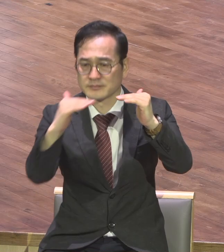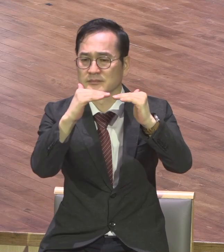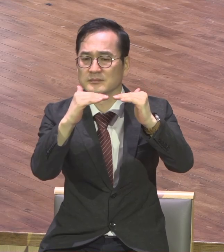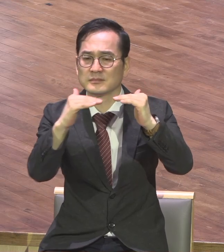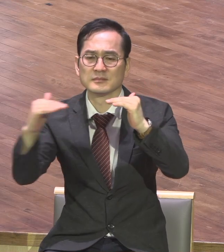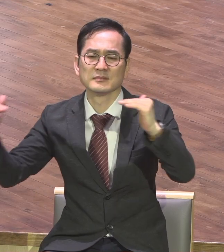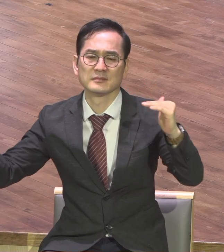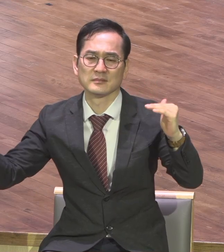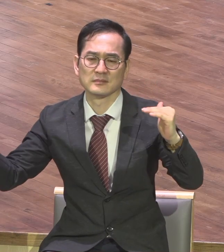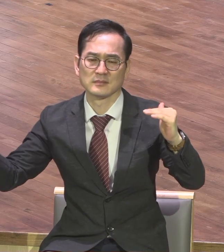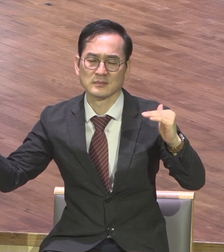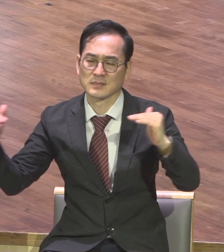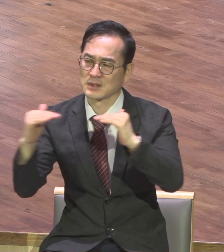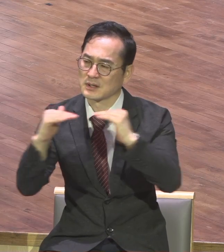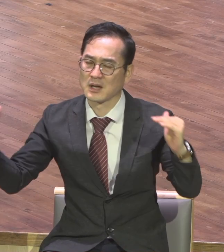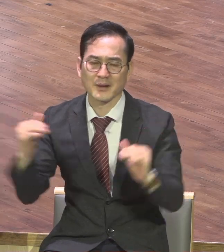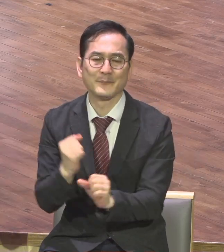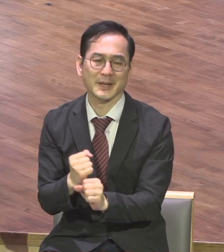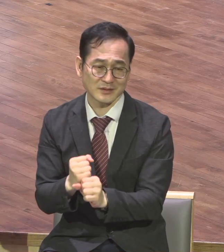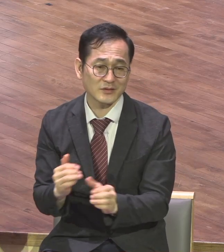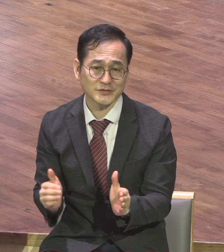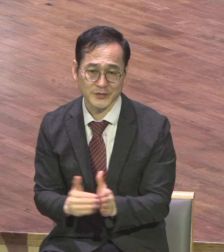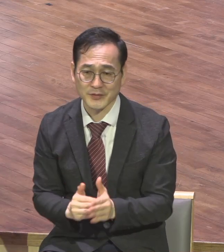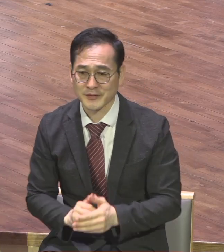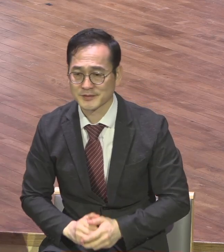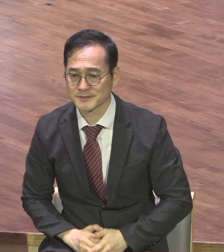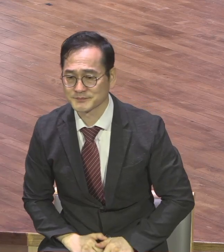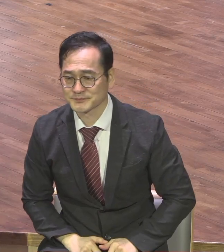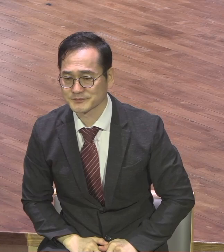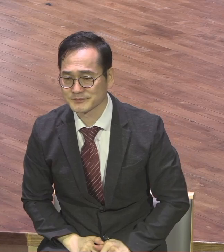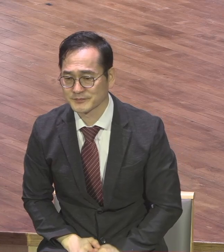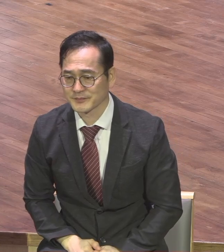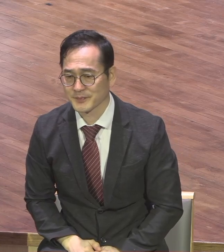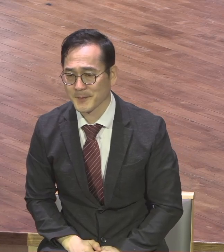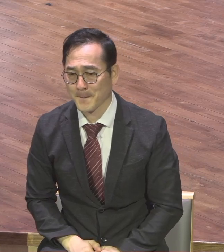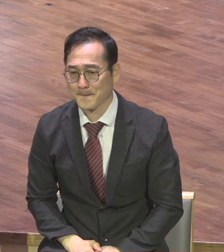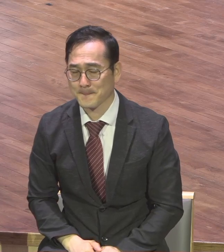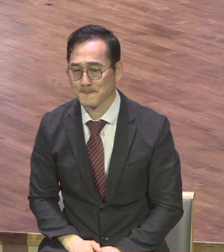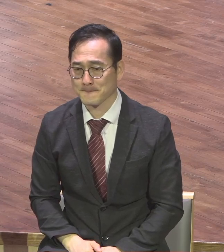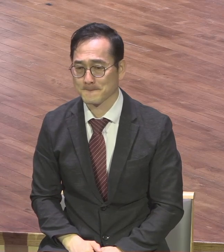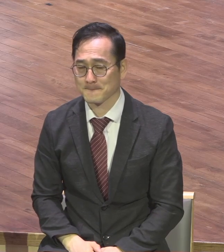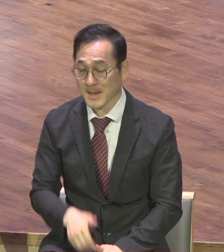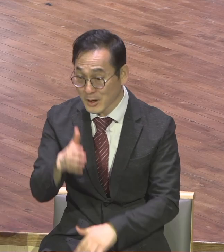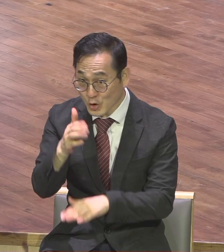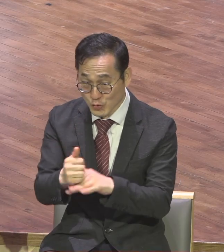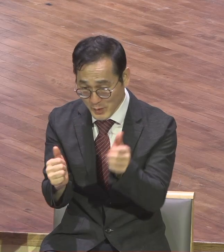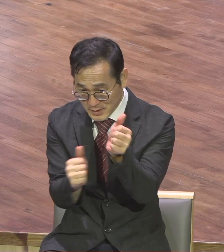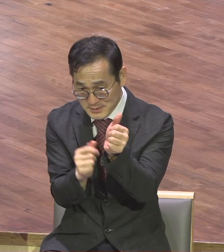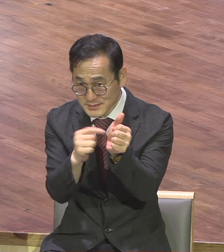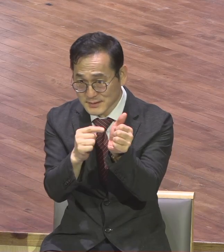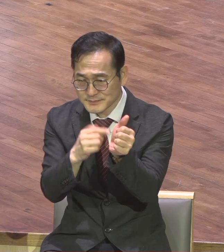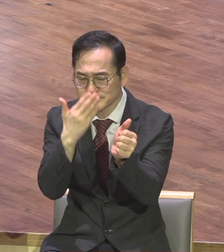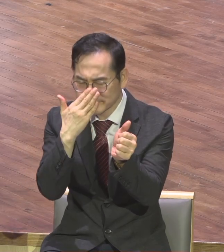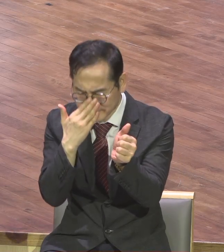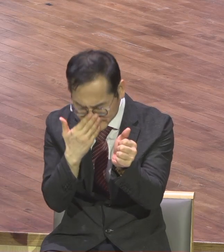이것이 바로 예수님이 이루신 이 십자가로 이루신 화평의 공동체 모습이다.